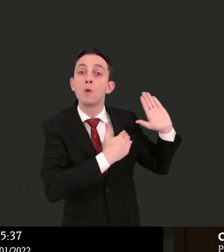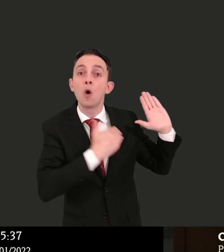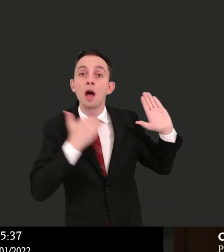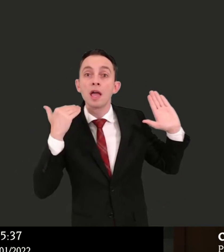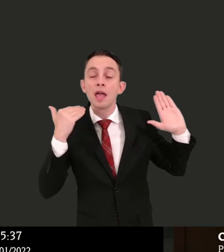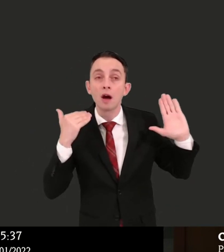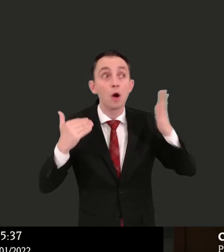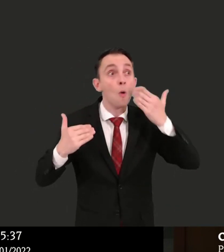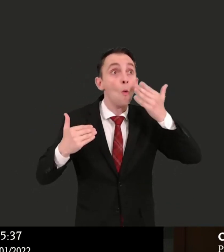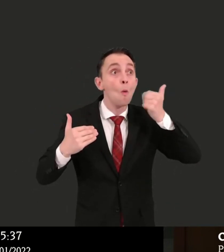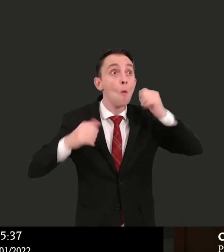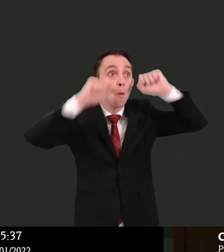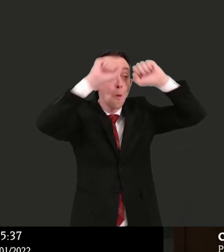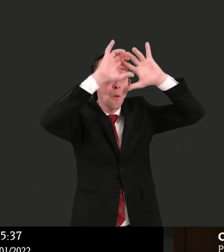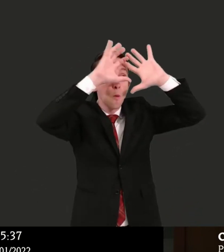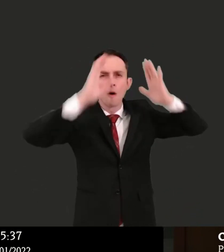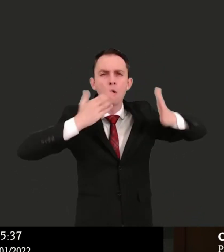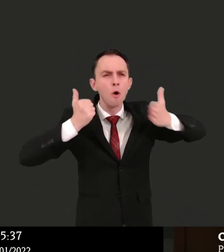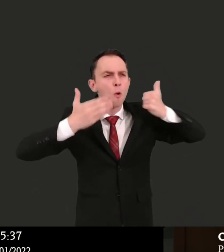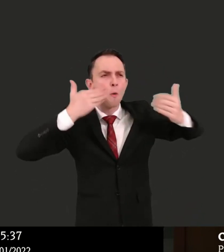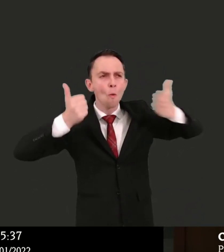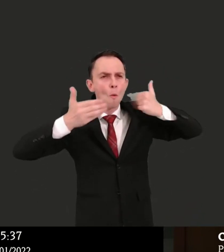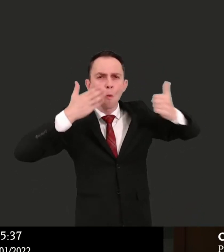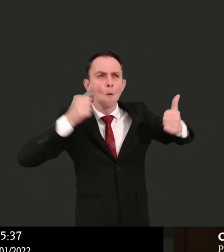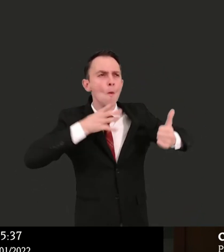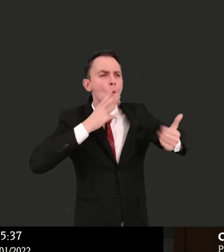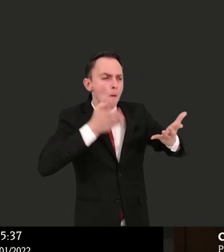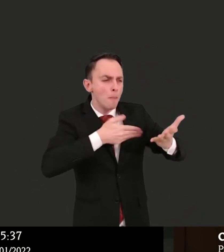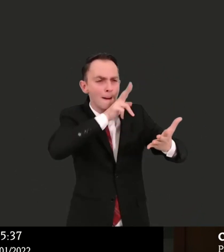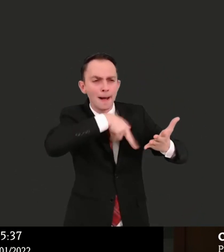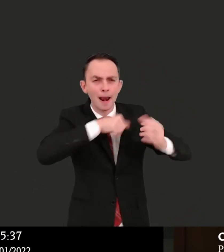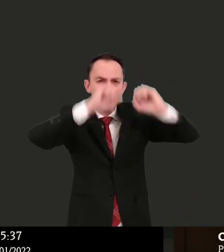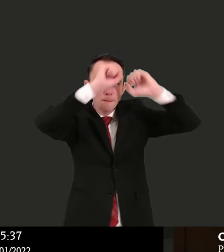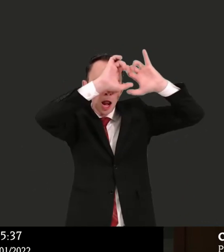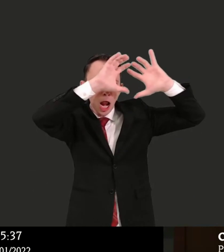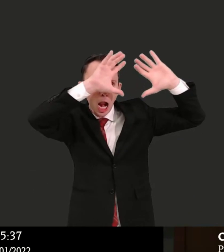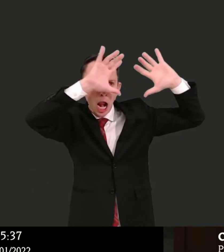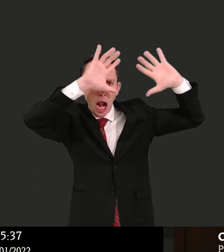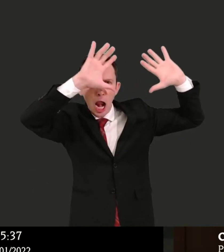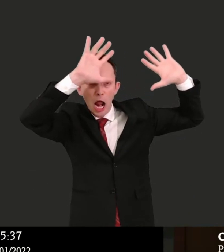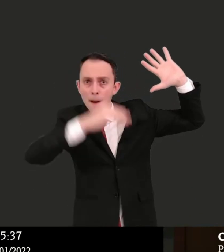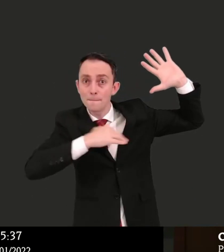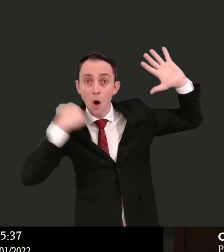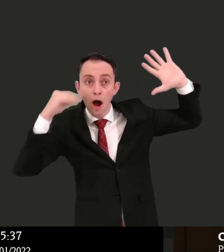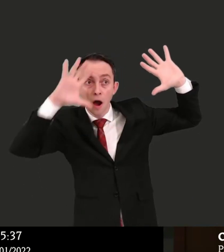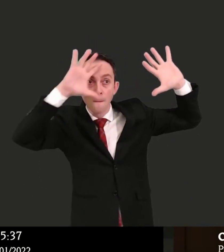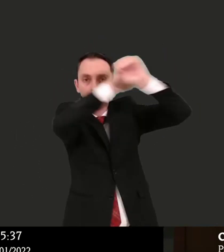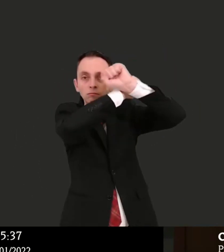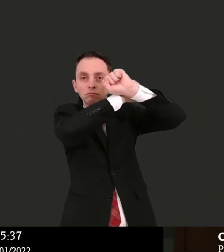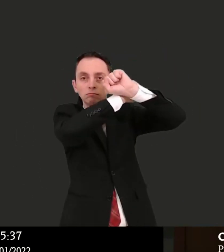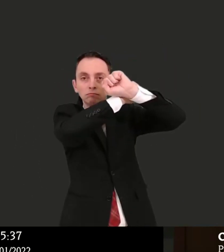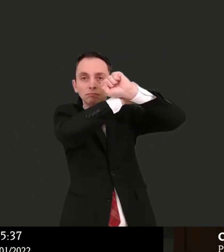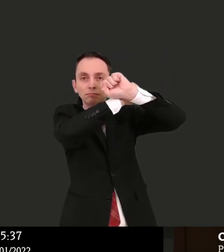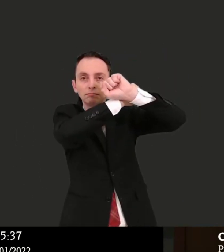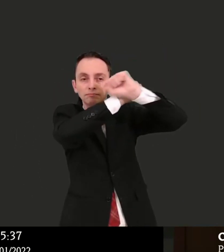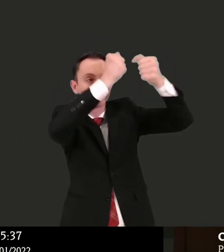humana só funciona debaixo do sol. A inteligência divina, o conhecimento